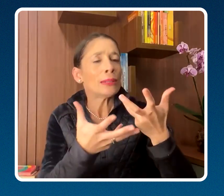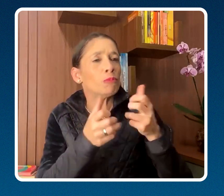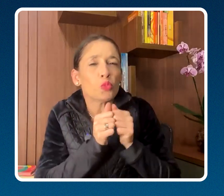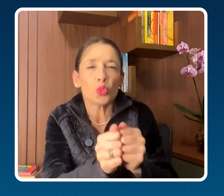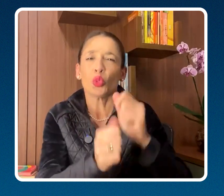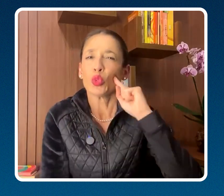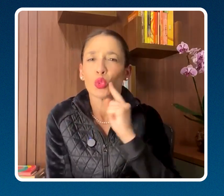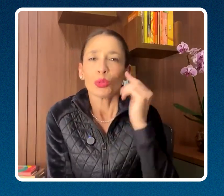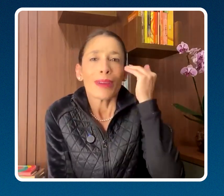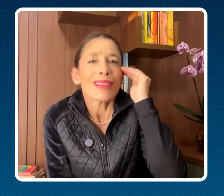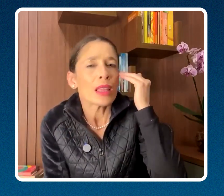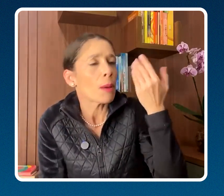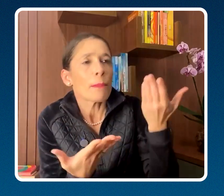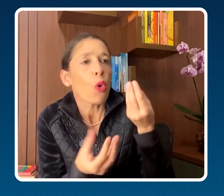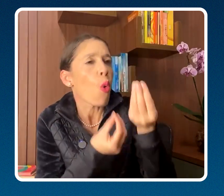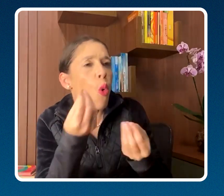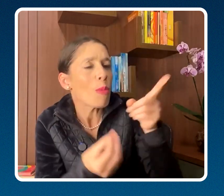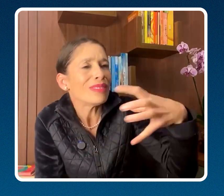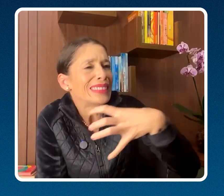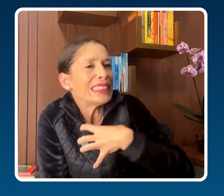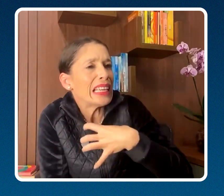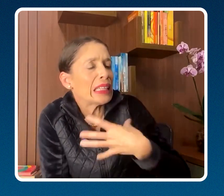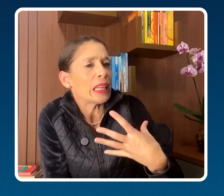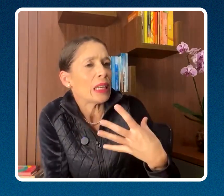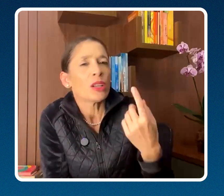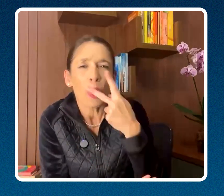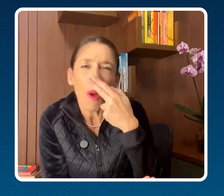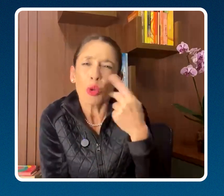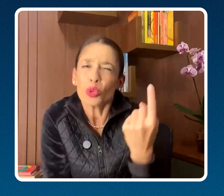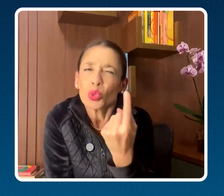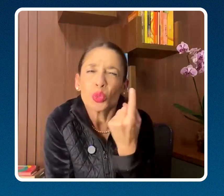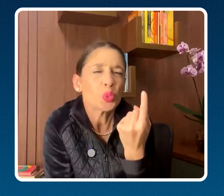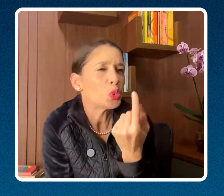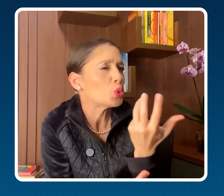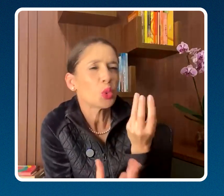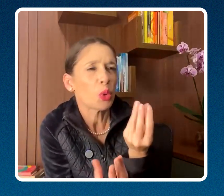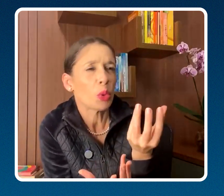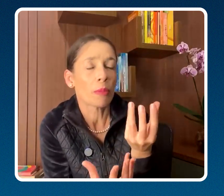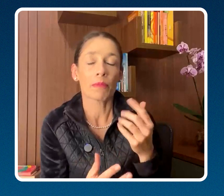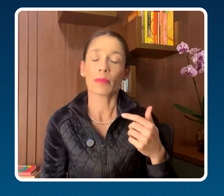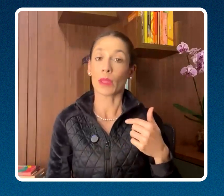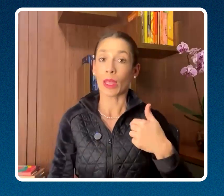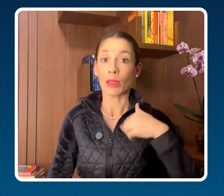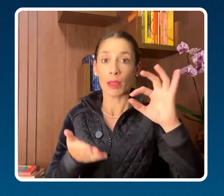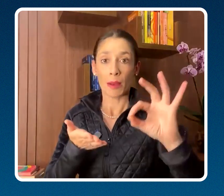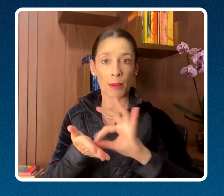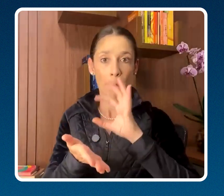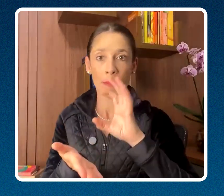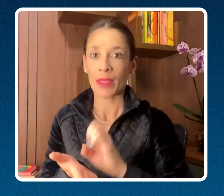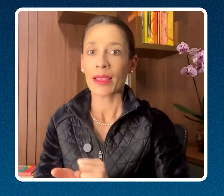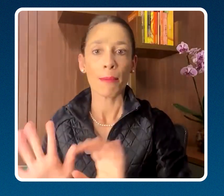que aquela pessoa vivia naquela solidão, naquele silêncio todo o tempo. Me inscrevi em alguns cursos, né? Professora, se eu estiver falando demais,